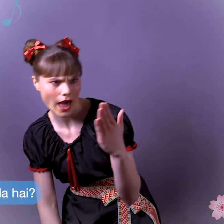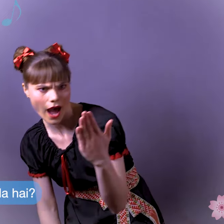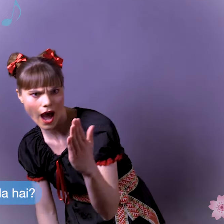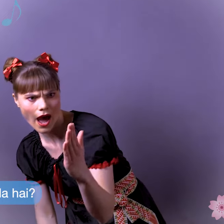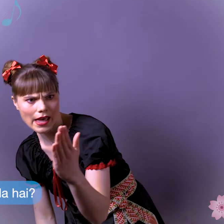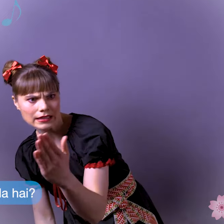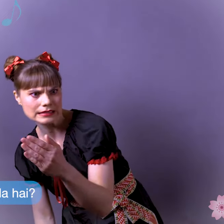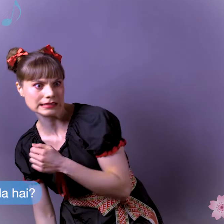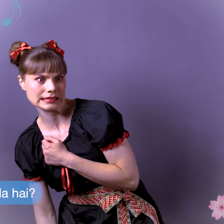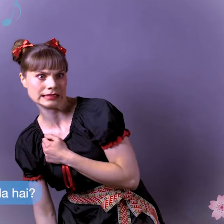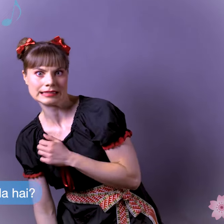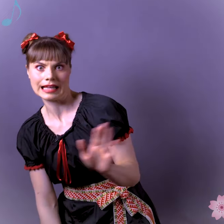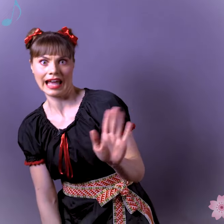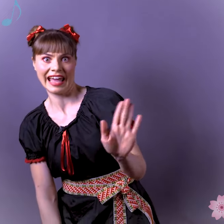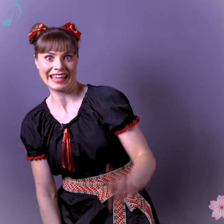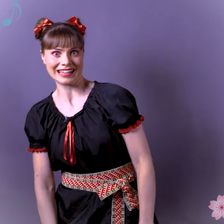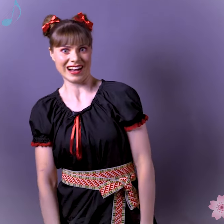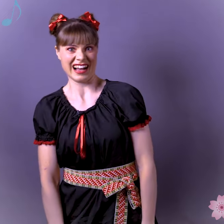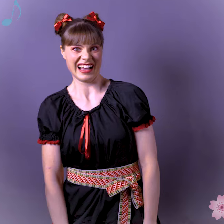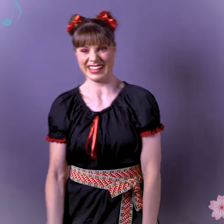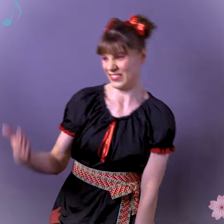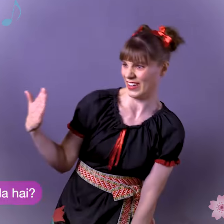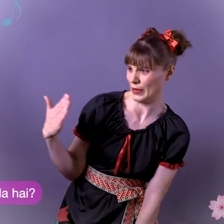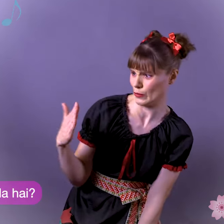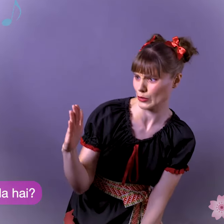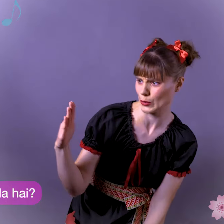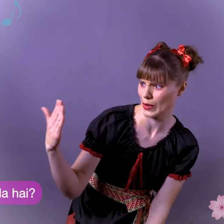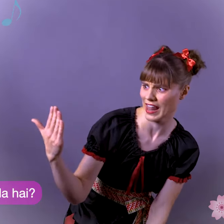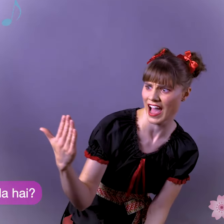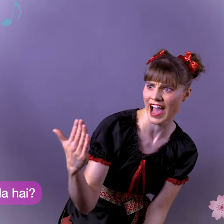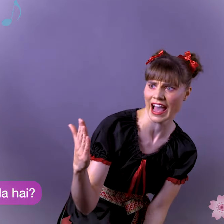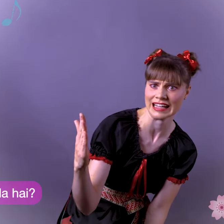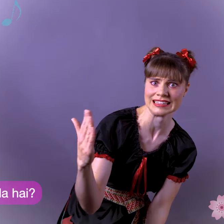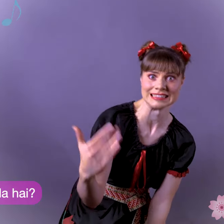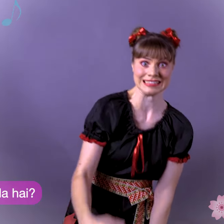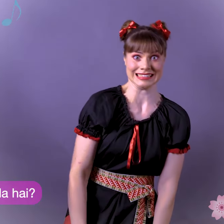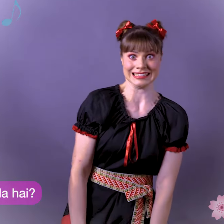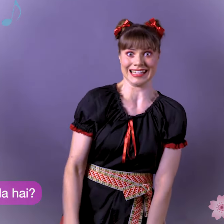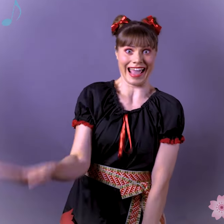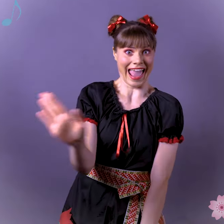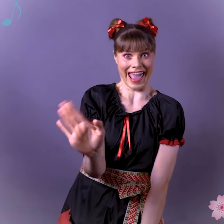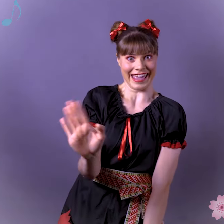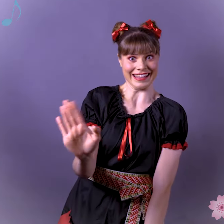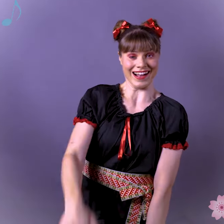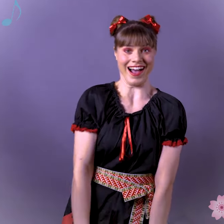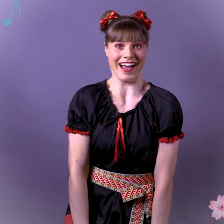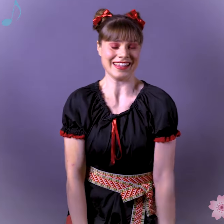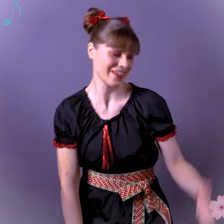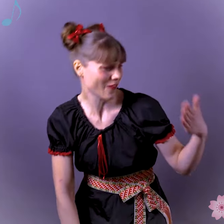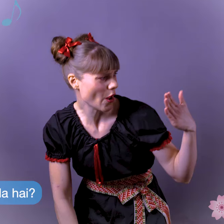hai ei kä vaan Uiko tuolla hai ei kai vaan